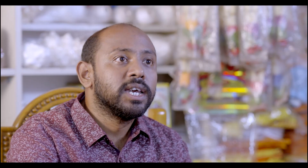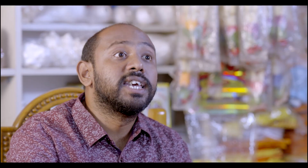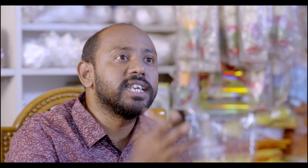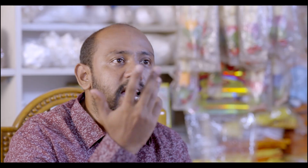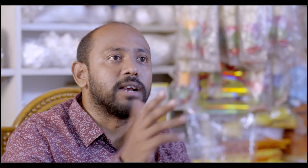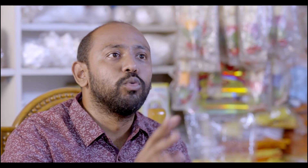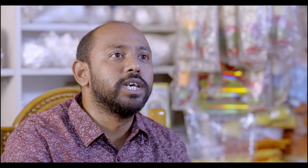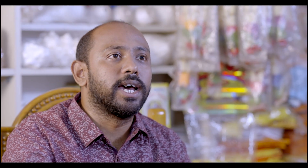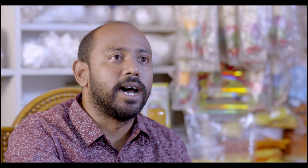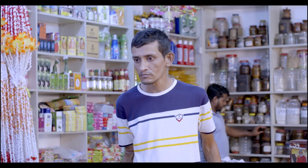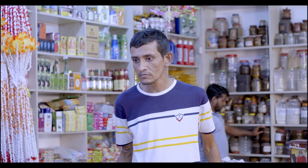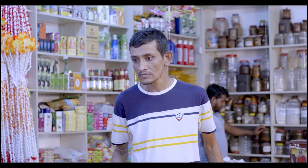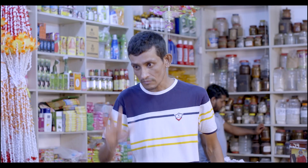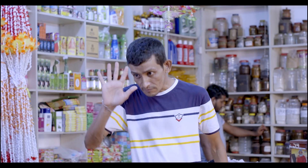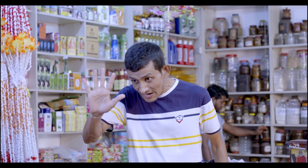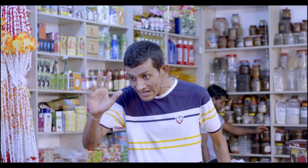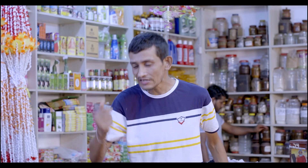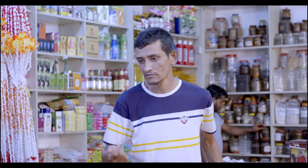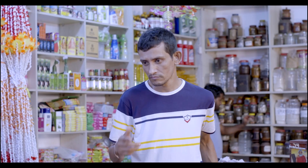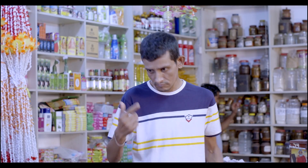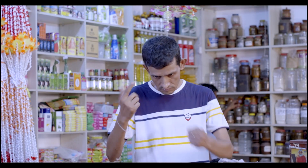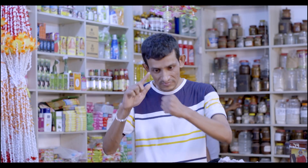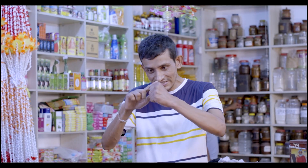কি চান বুঝি না। পা